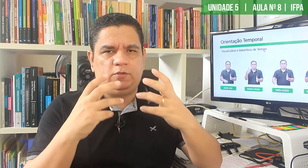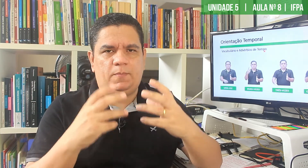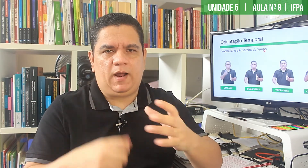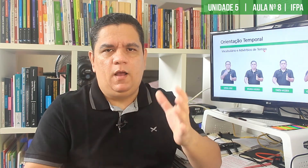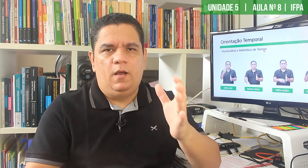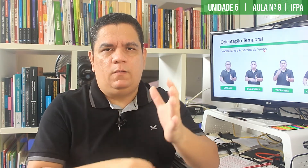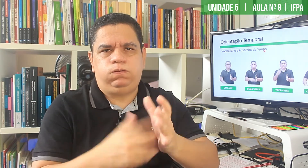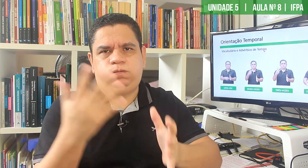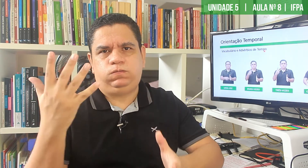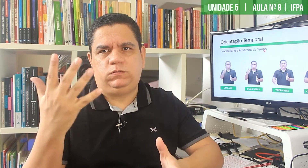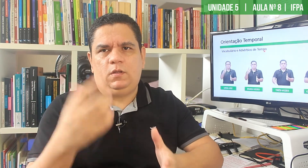assoprar.